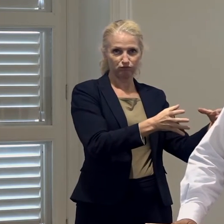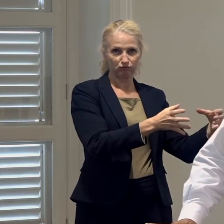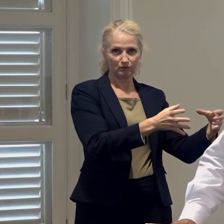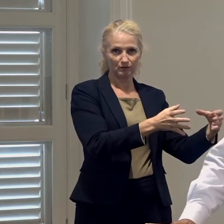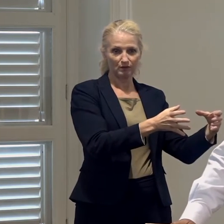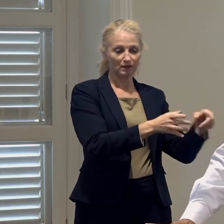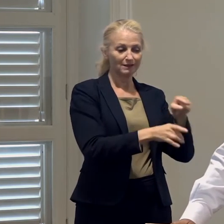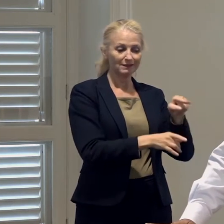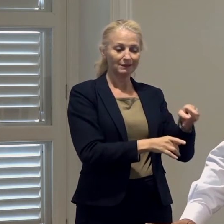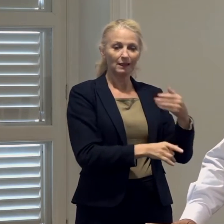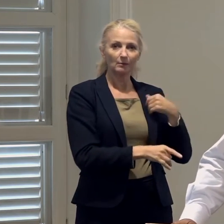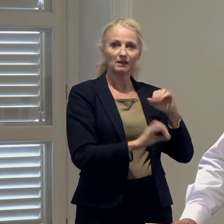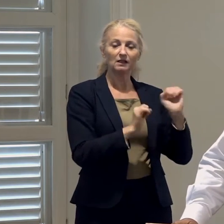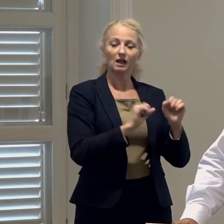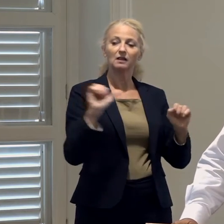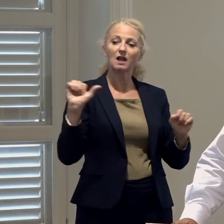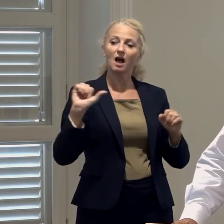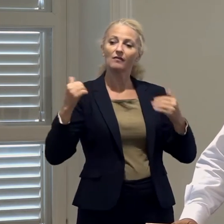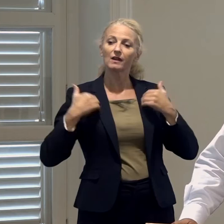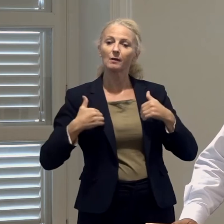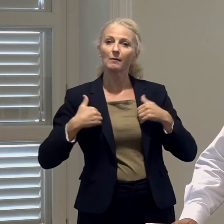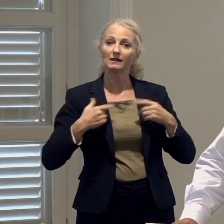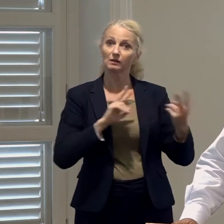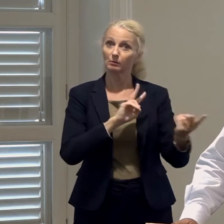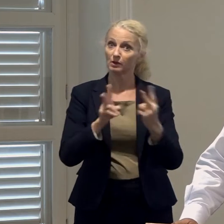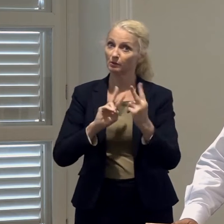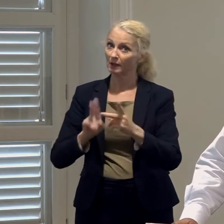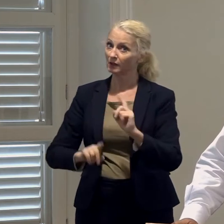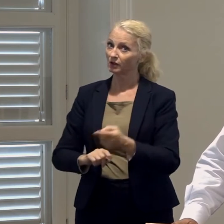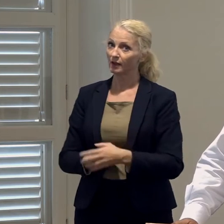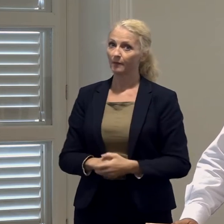kunnen besmetten met het coronavirus.